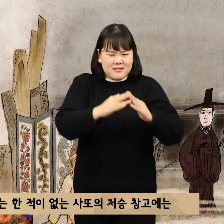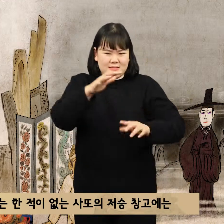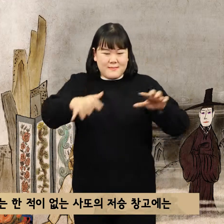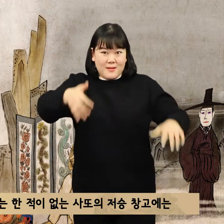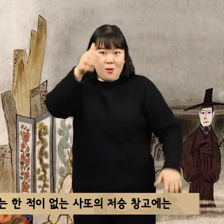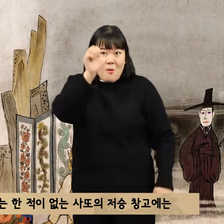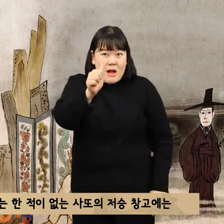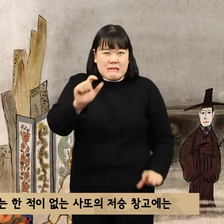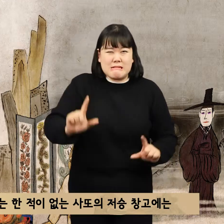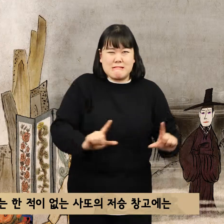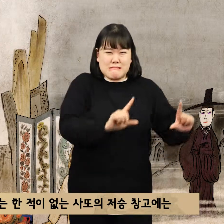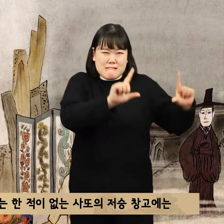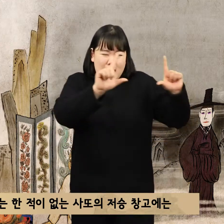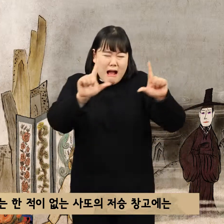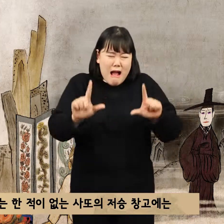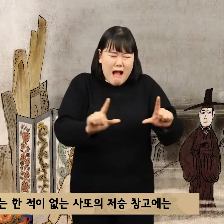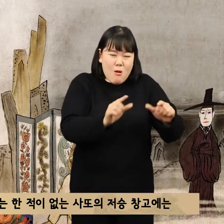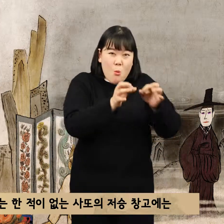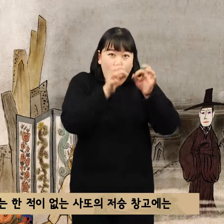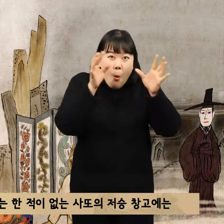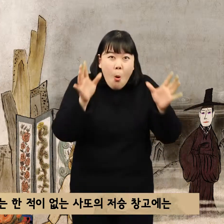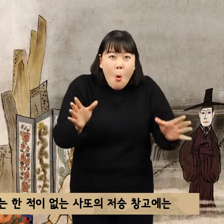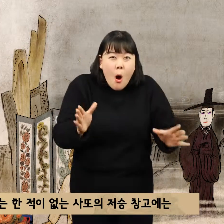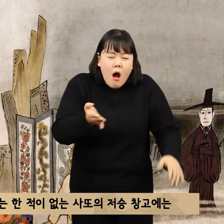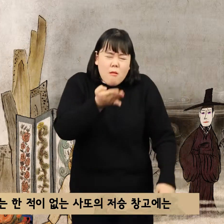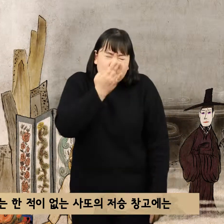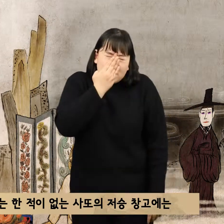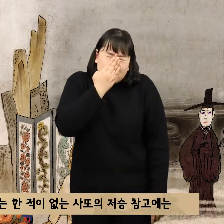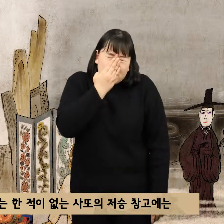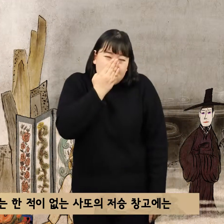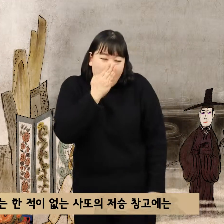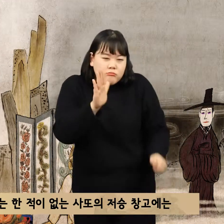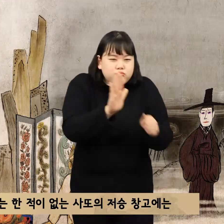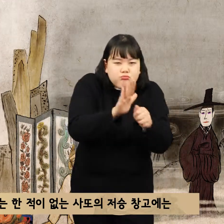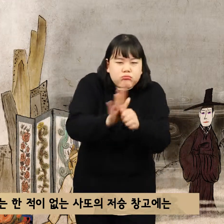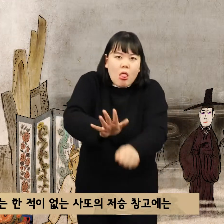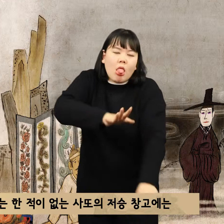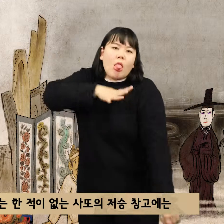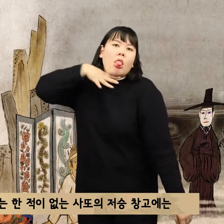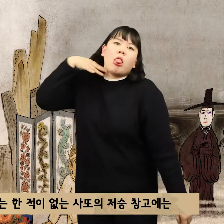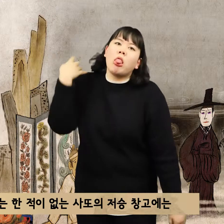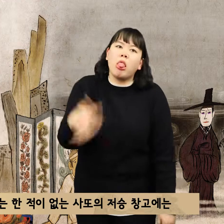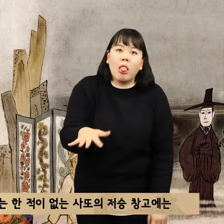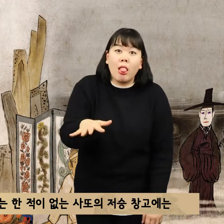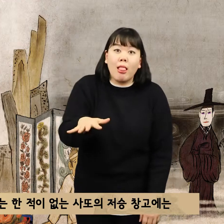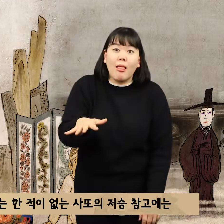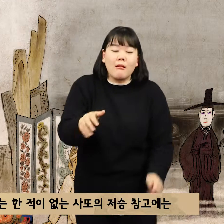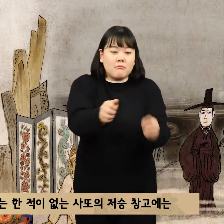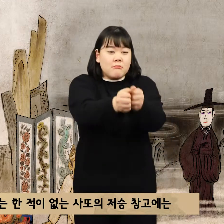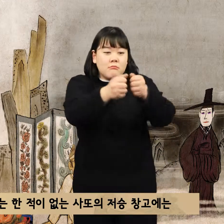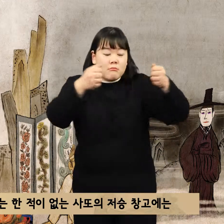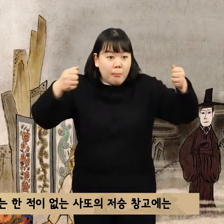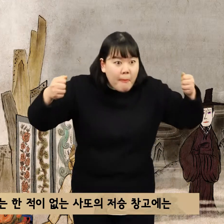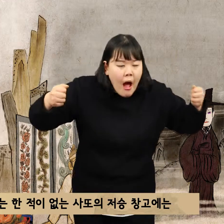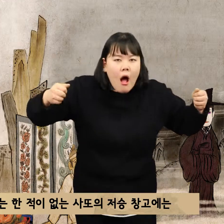하지만 살면서 착한 일이라고는 한 적이 없는 사또의 저승창고에는